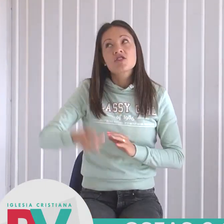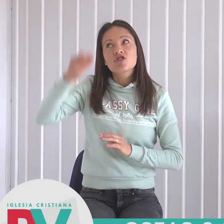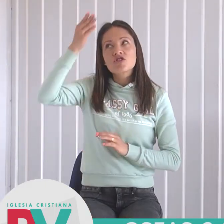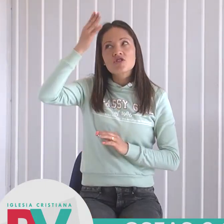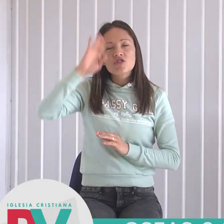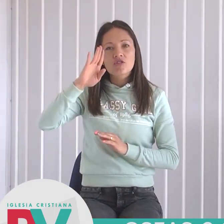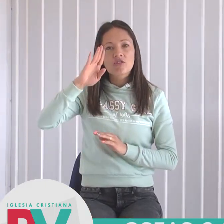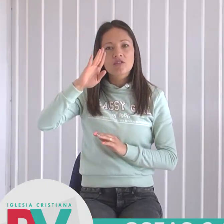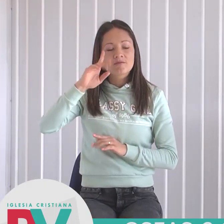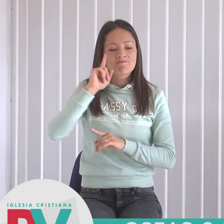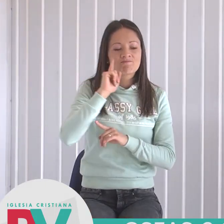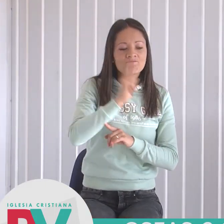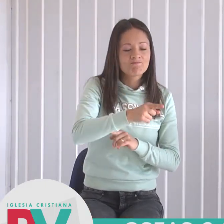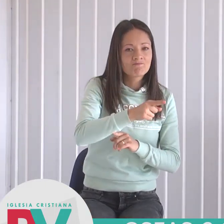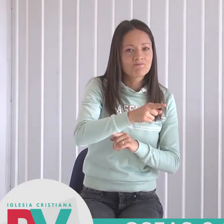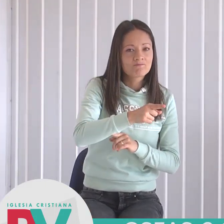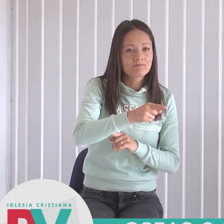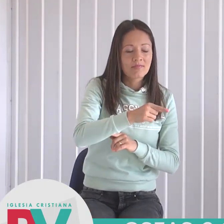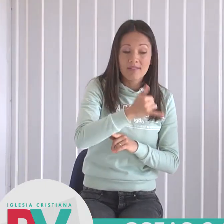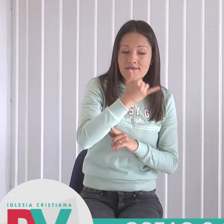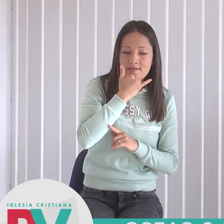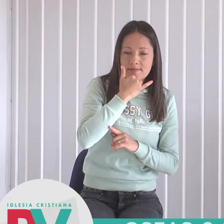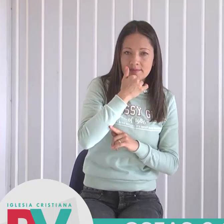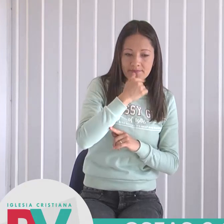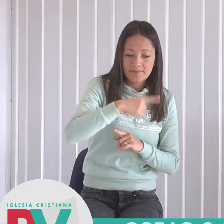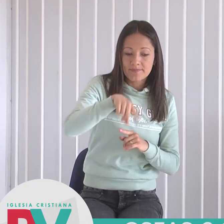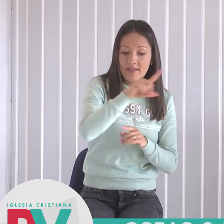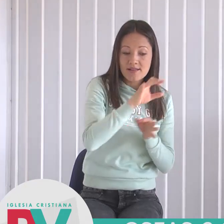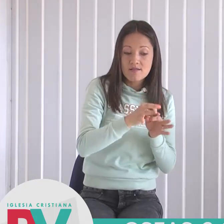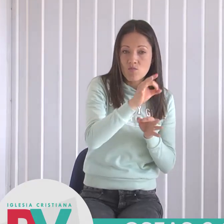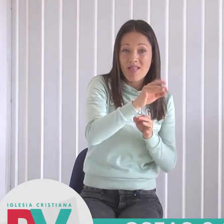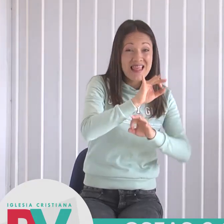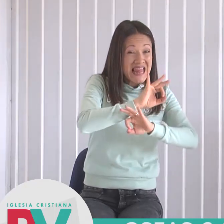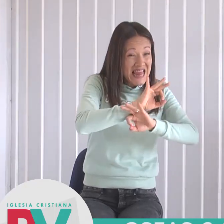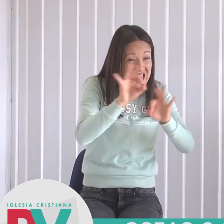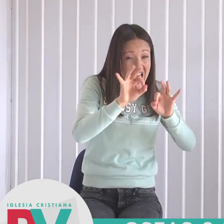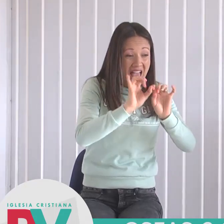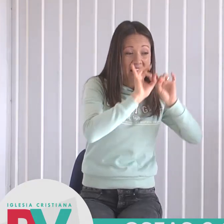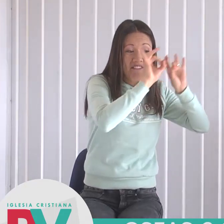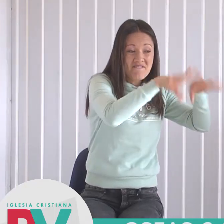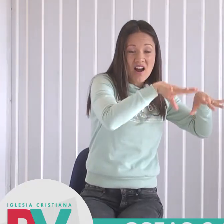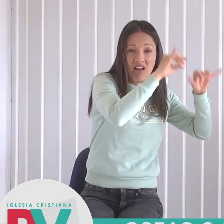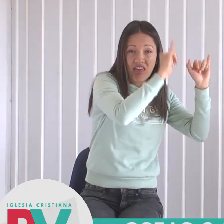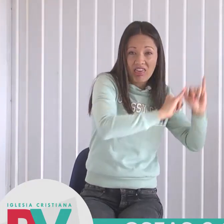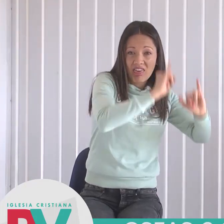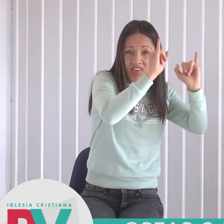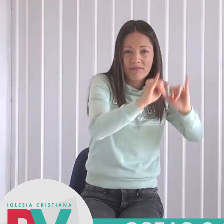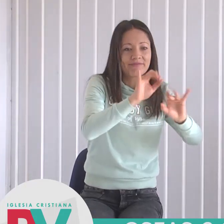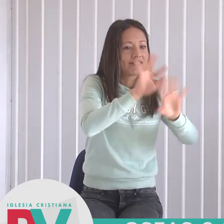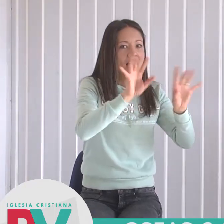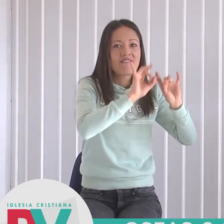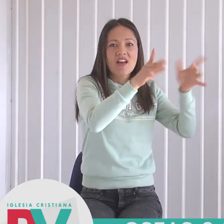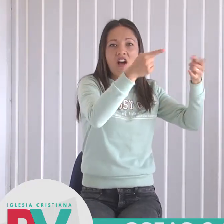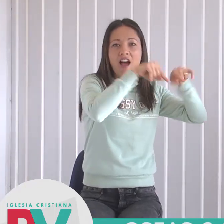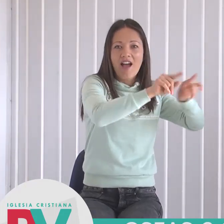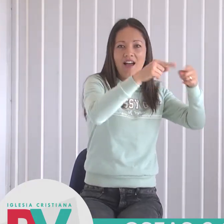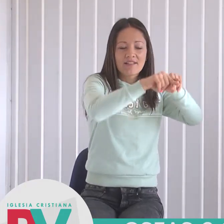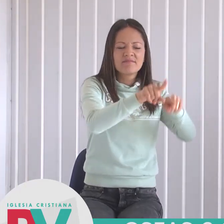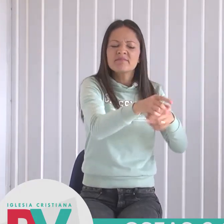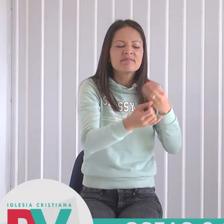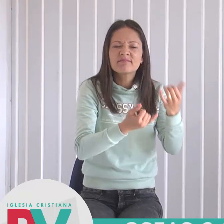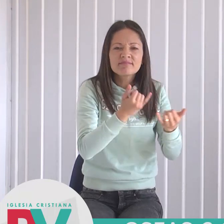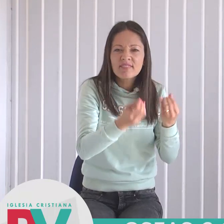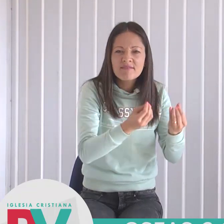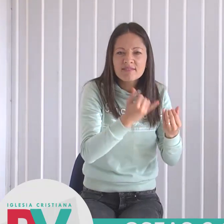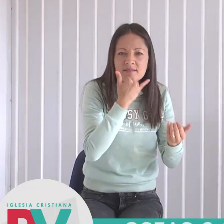dando una determinación, que si aquel pueblo no se abandona a sus amantes y no se vuelve a Dios, ¿qué le va a